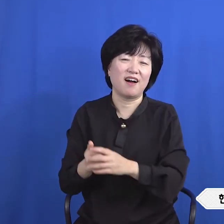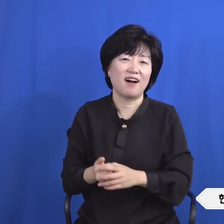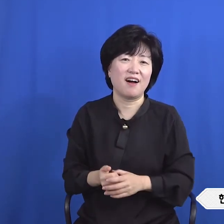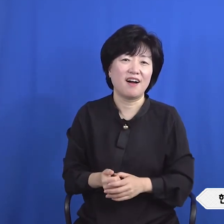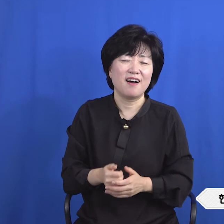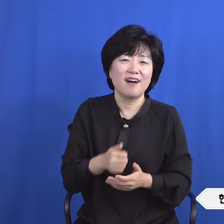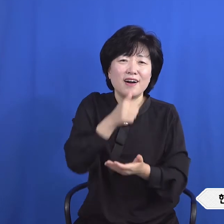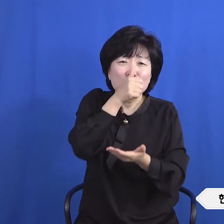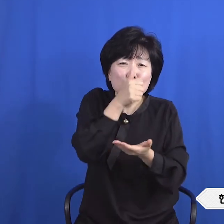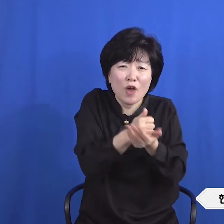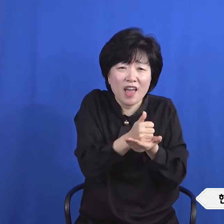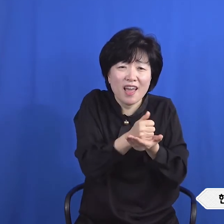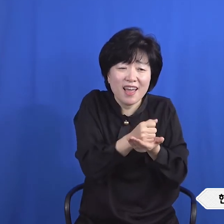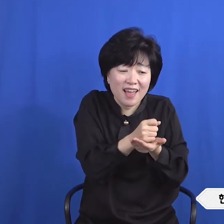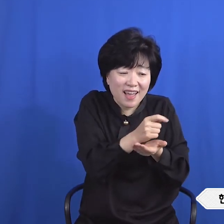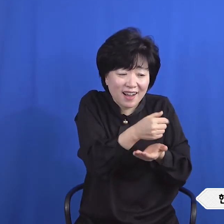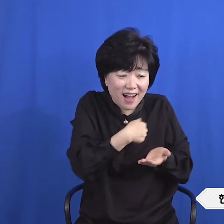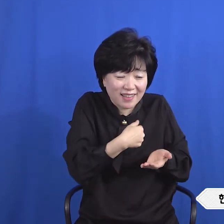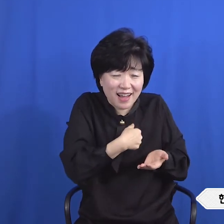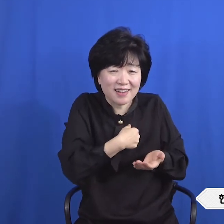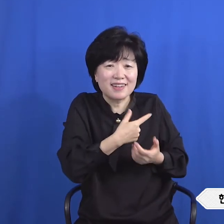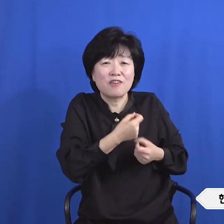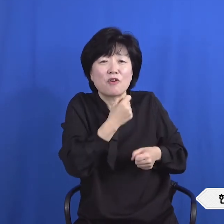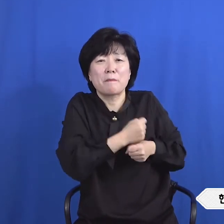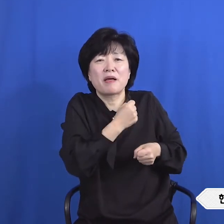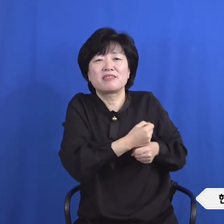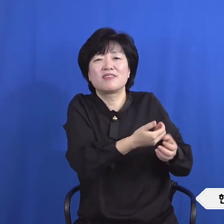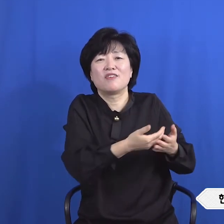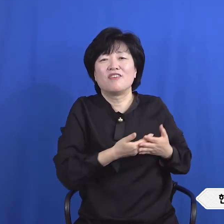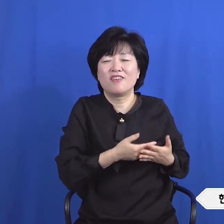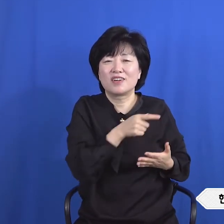죄가 그렇게 만듭니다. 그게 죄입니다.